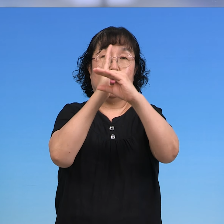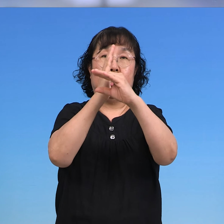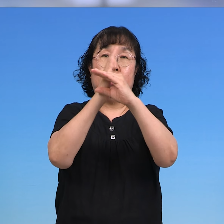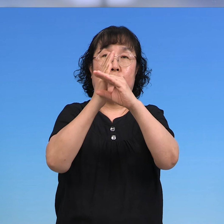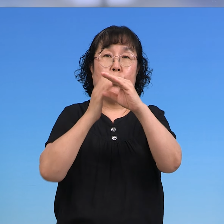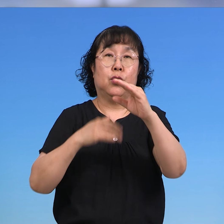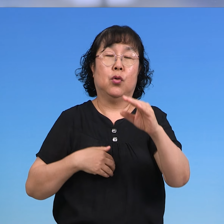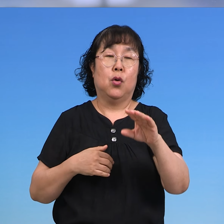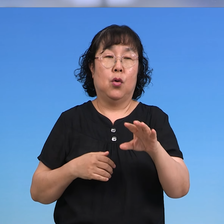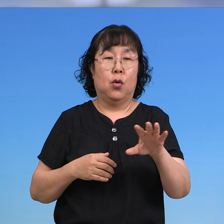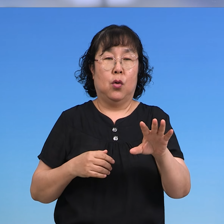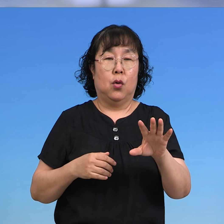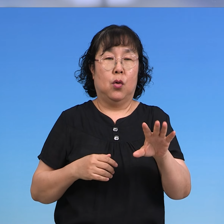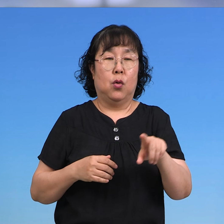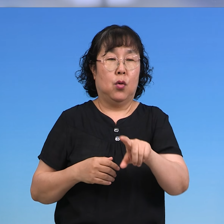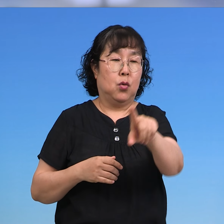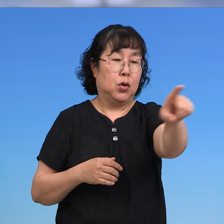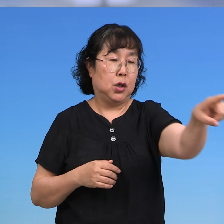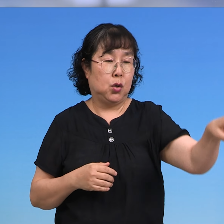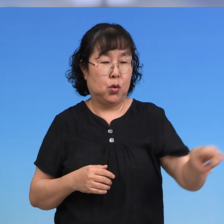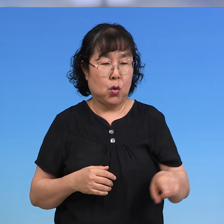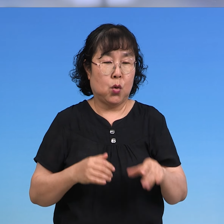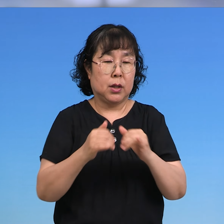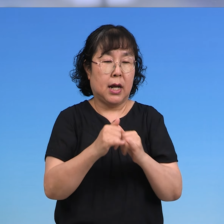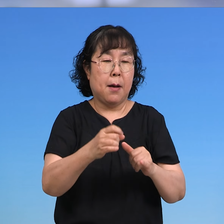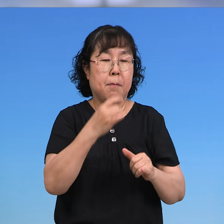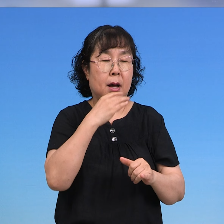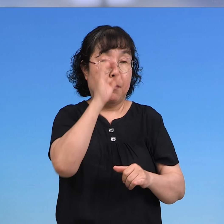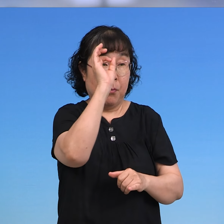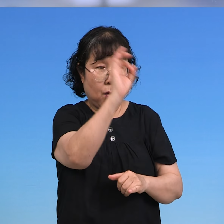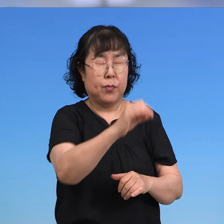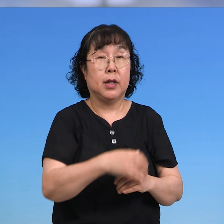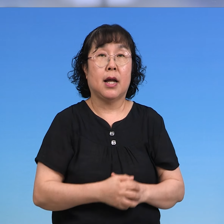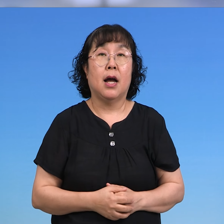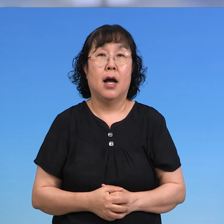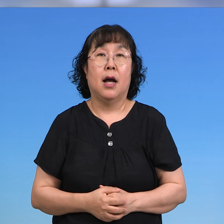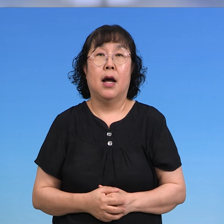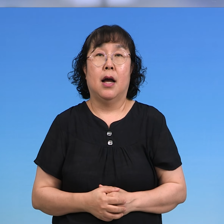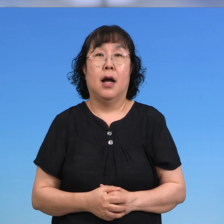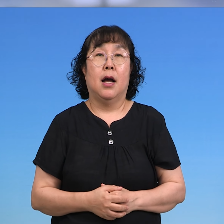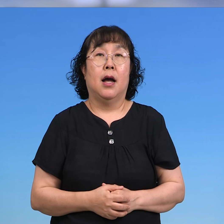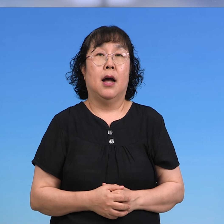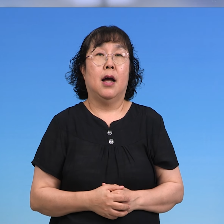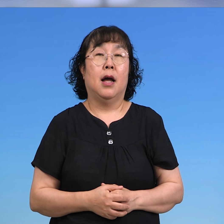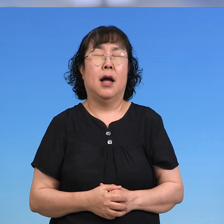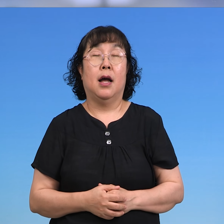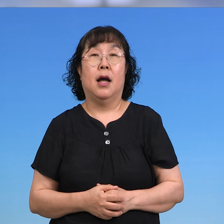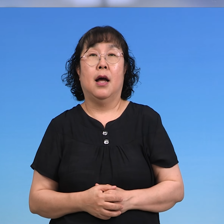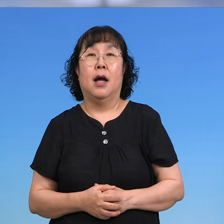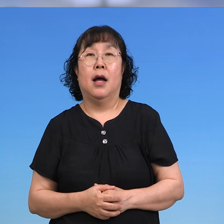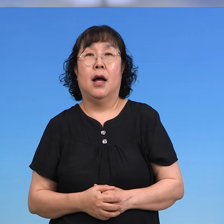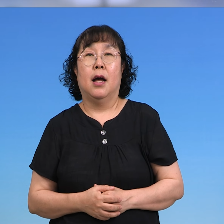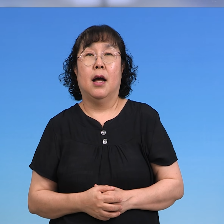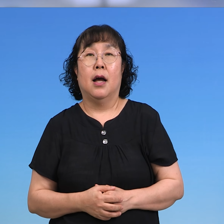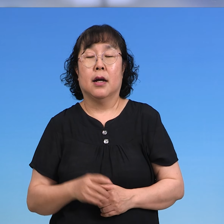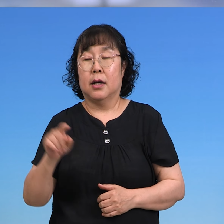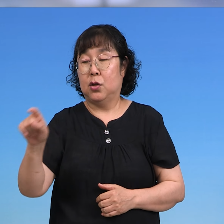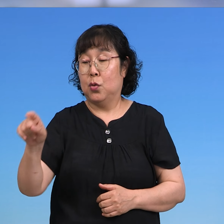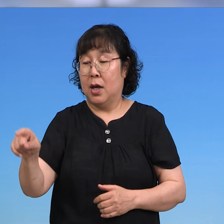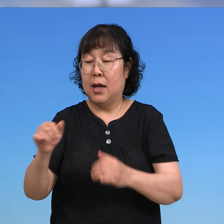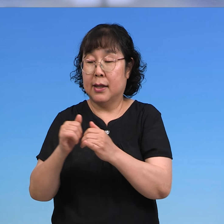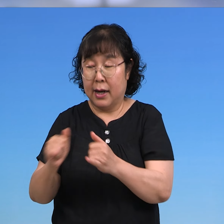있는 분밖에 안 봐요. 거의 그래요. 그래서 좋은 분은 다 여기 앉으세요. 안